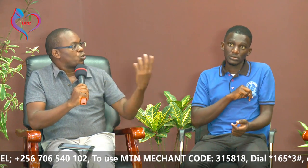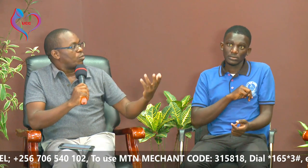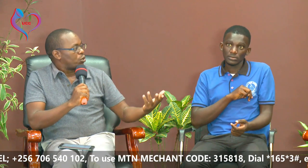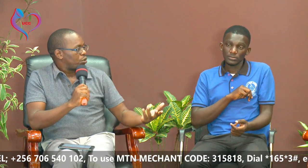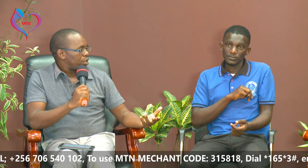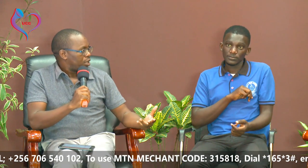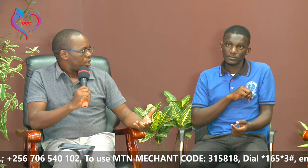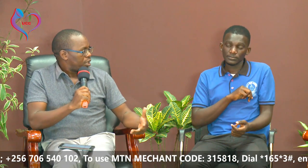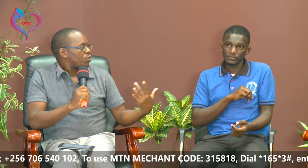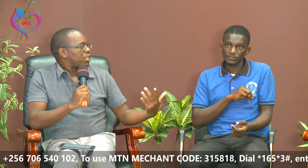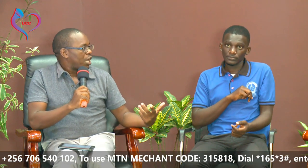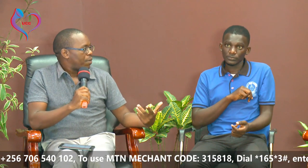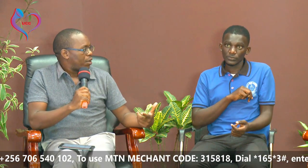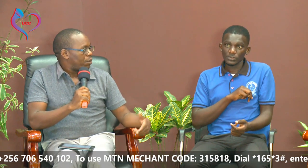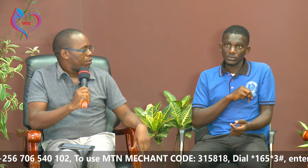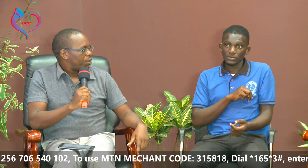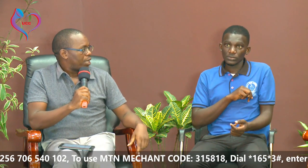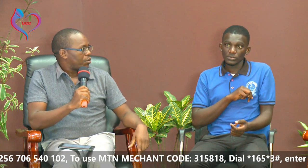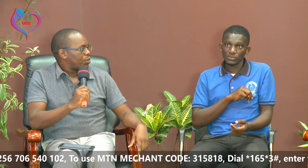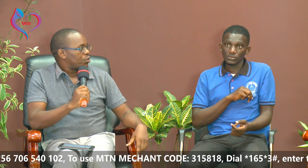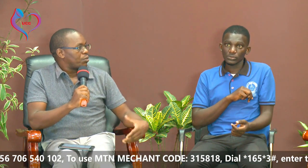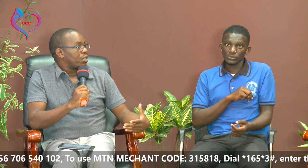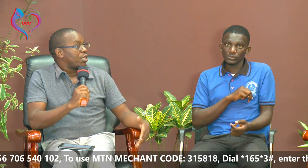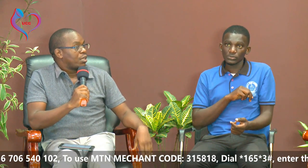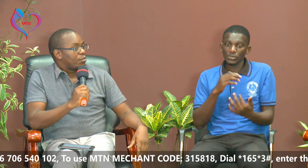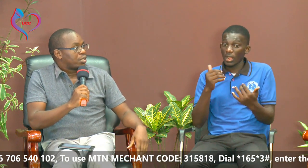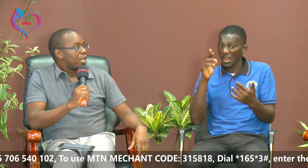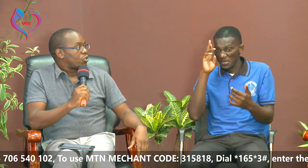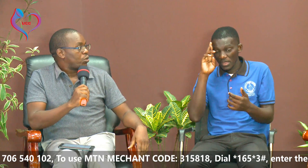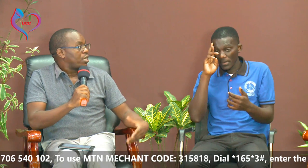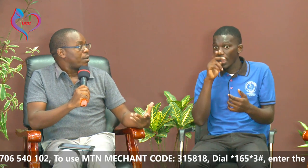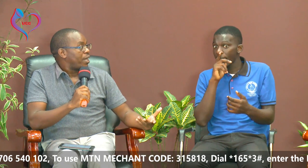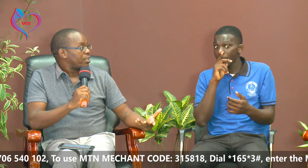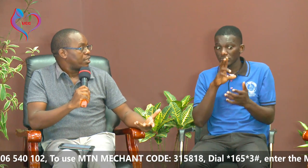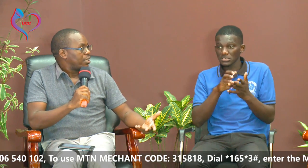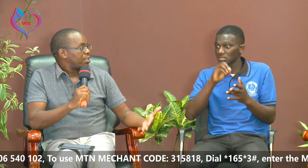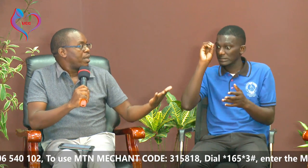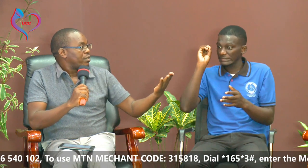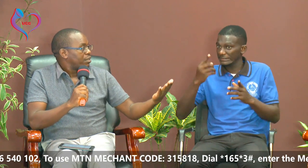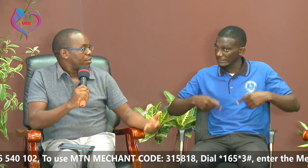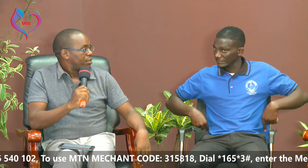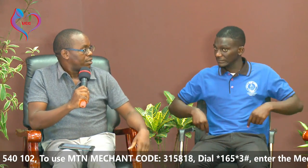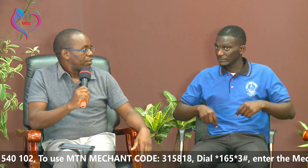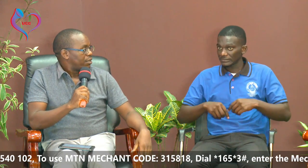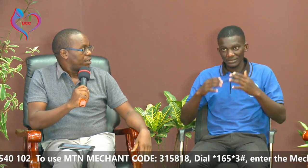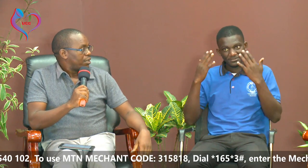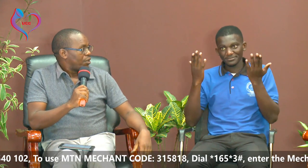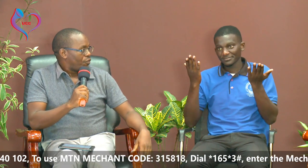nenkasula mutoyi era tewali kyambaako paka leero ndijjuke kozi nakasula yina baachi simanyi